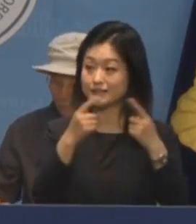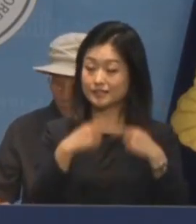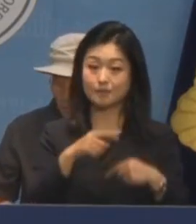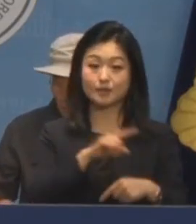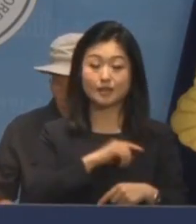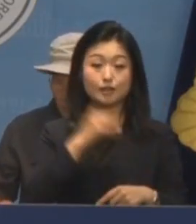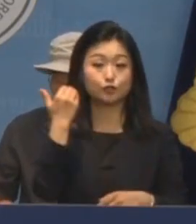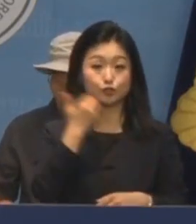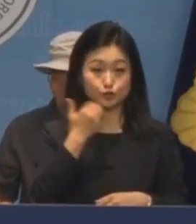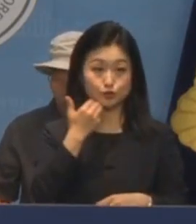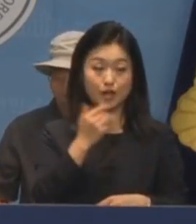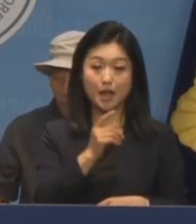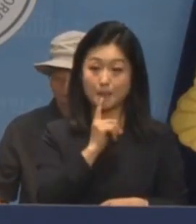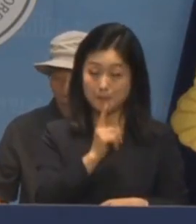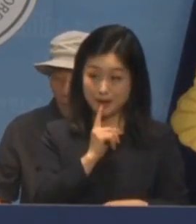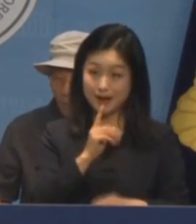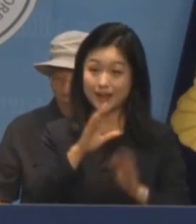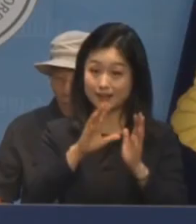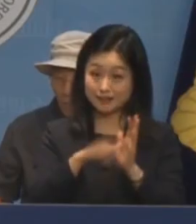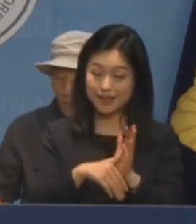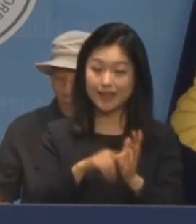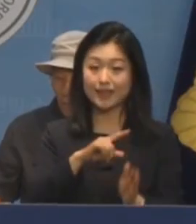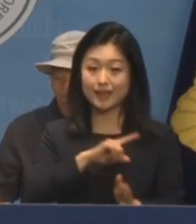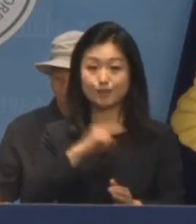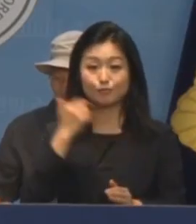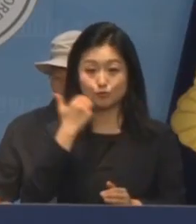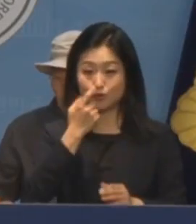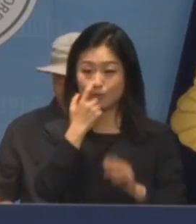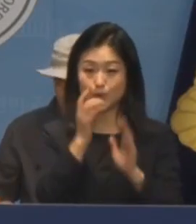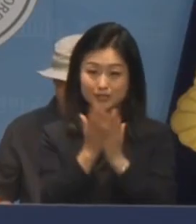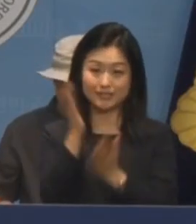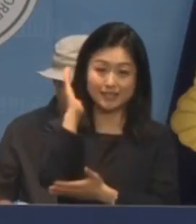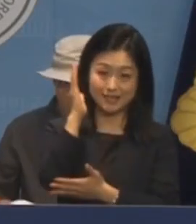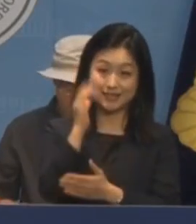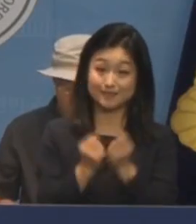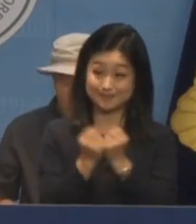참석자들은 발언하면서 소개를 해드리도록 하고요.